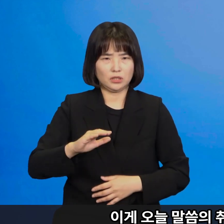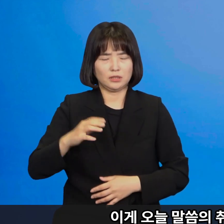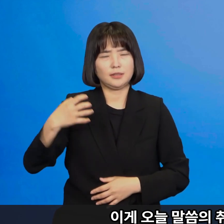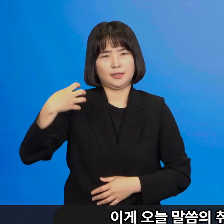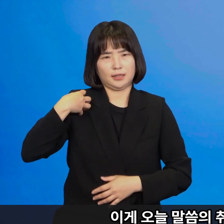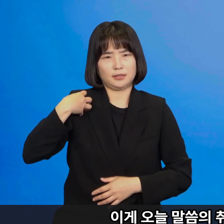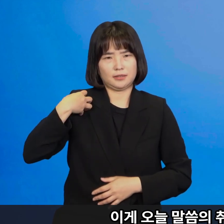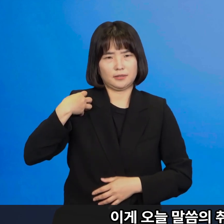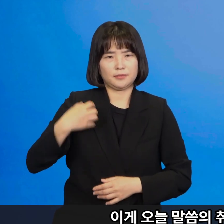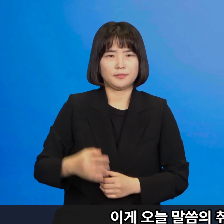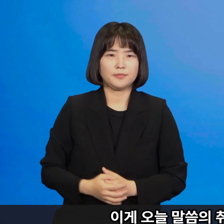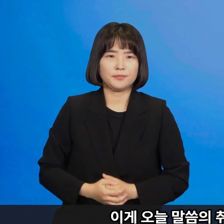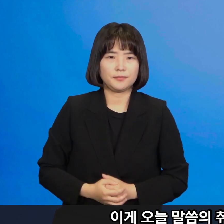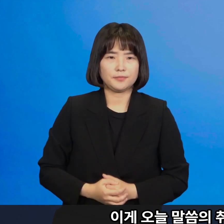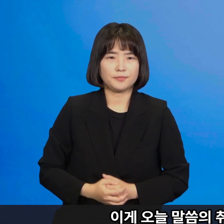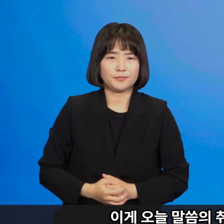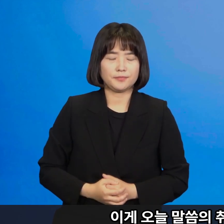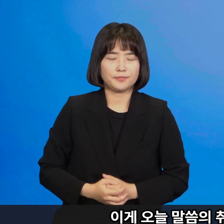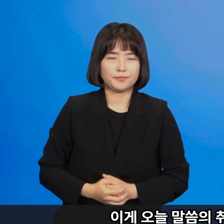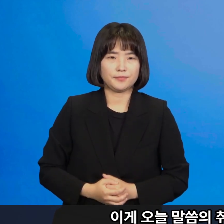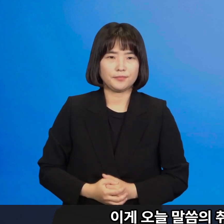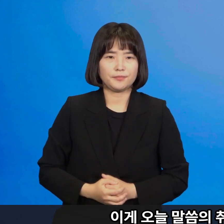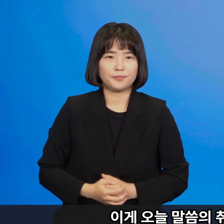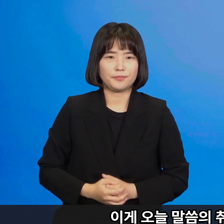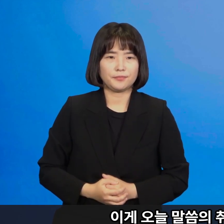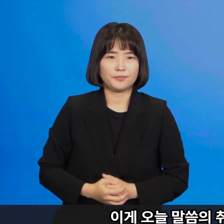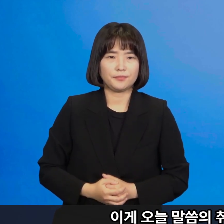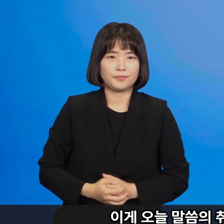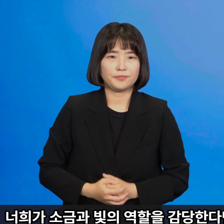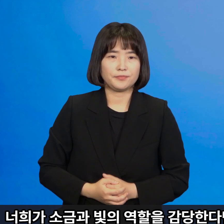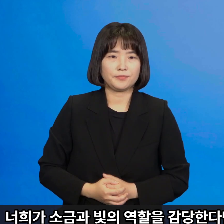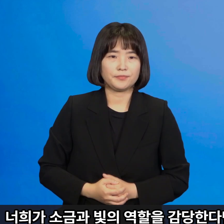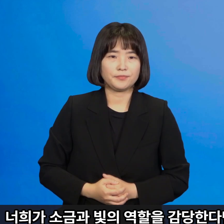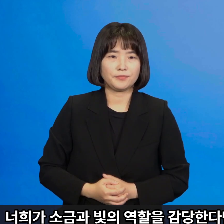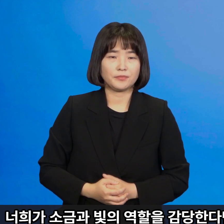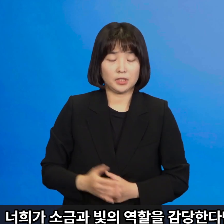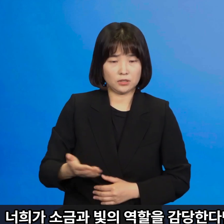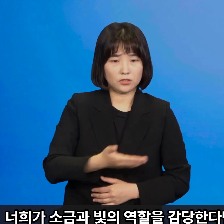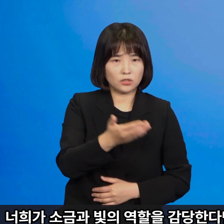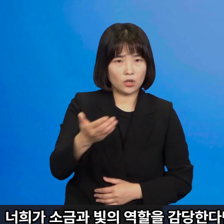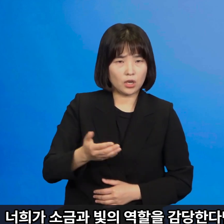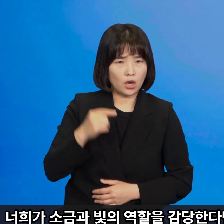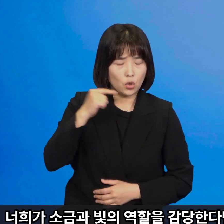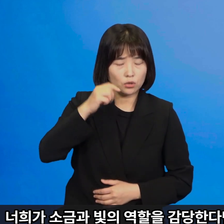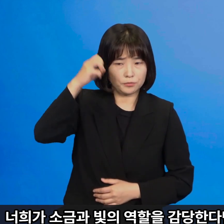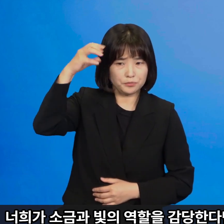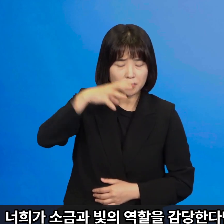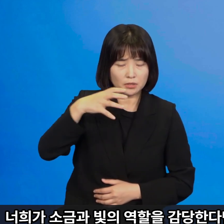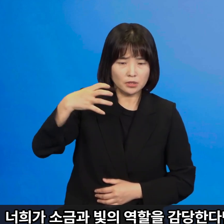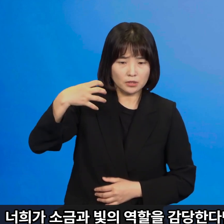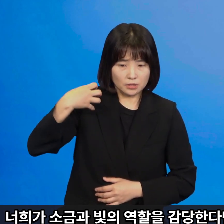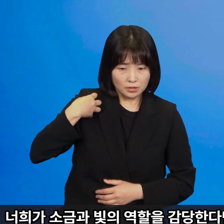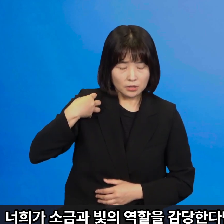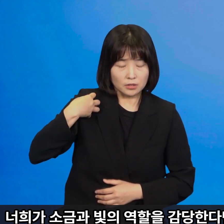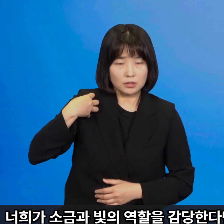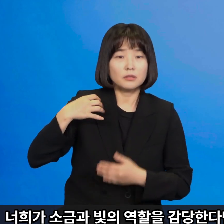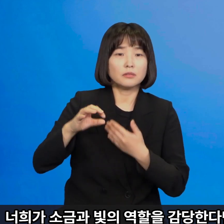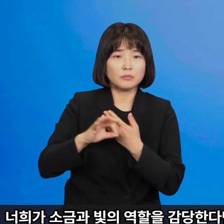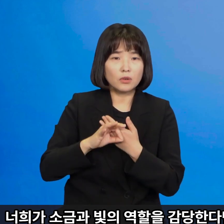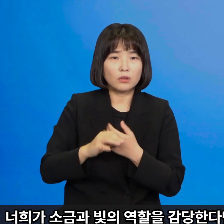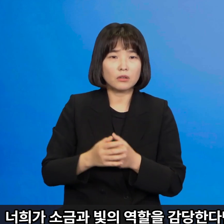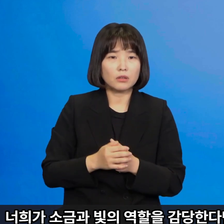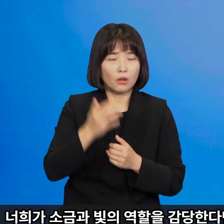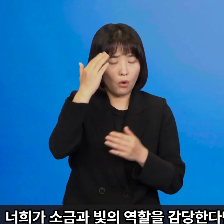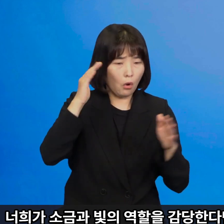이게 오늘 말씀의 취지예요. 포인트입니다. 너희가 소금과 빛의 역할을 감당한다면 어떻게